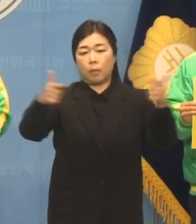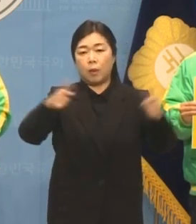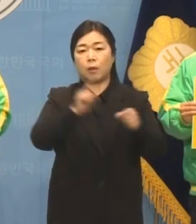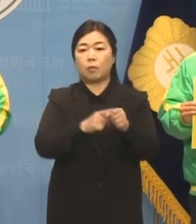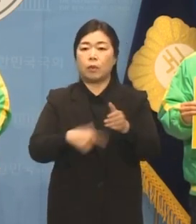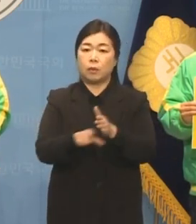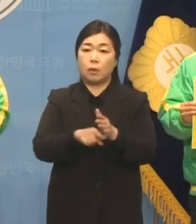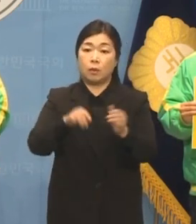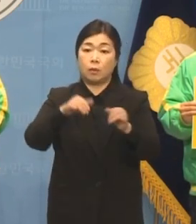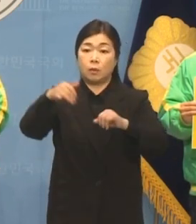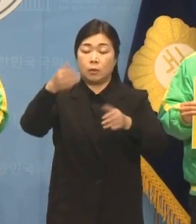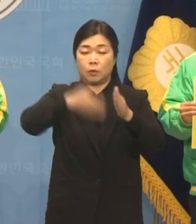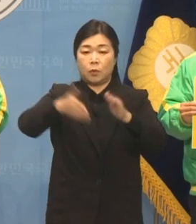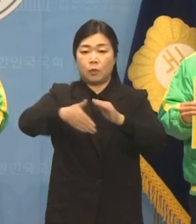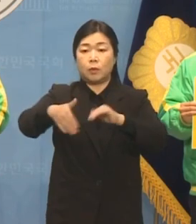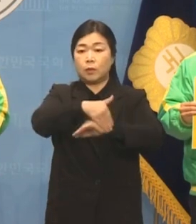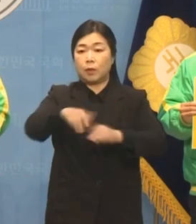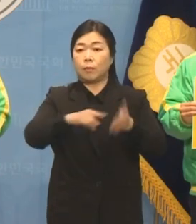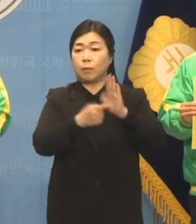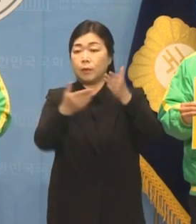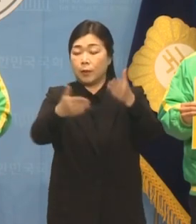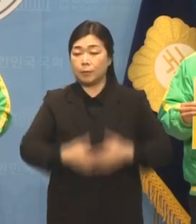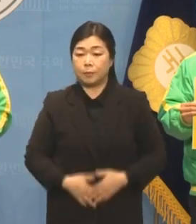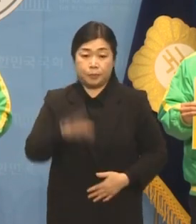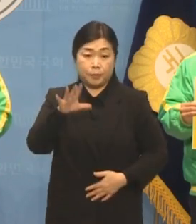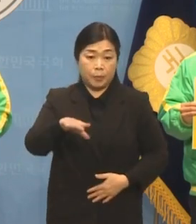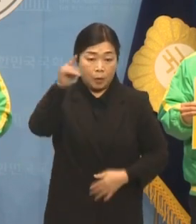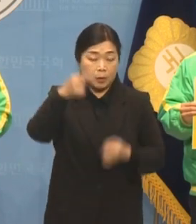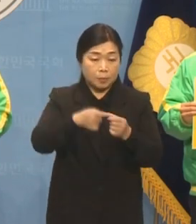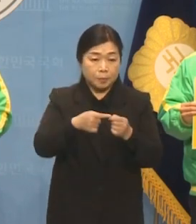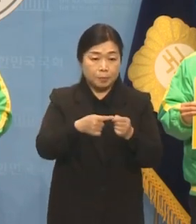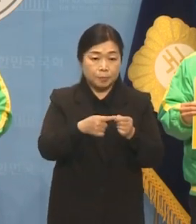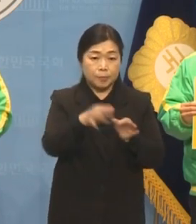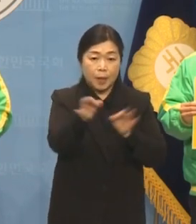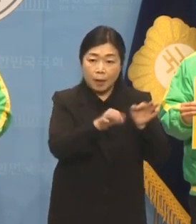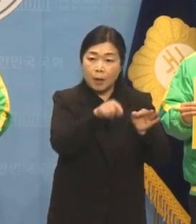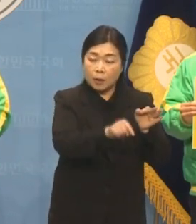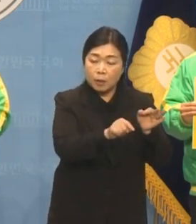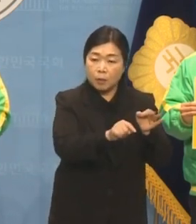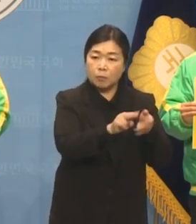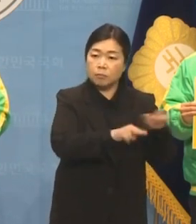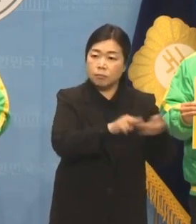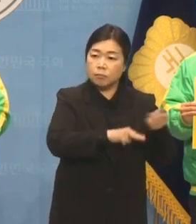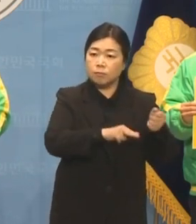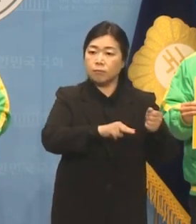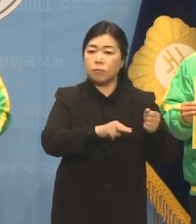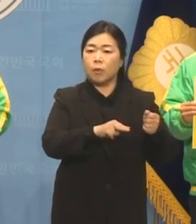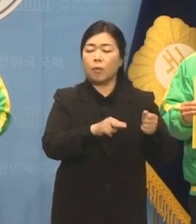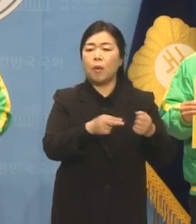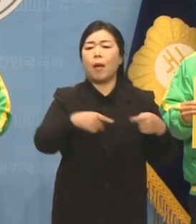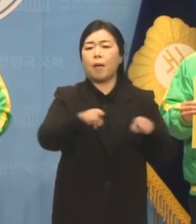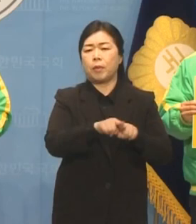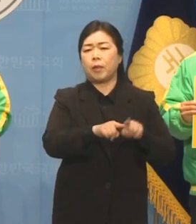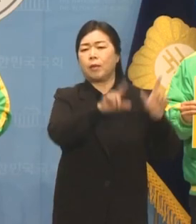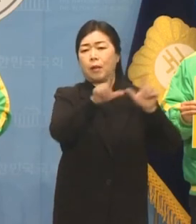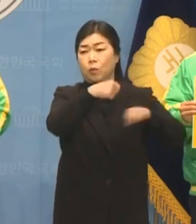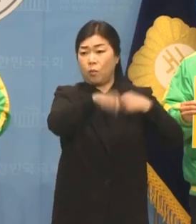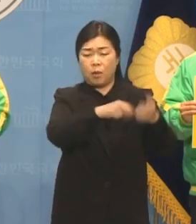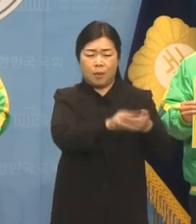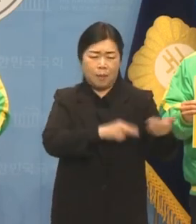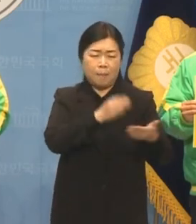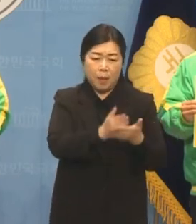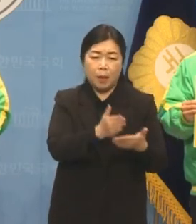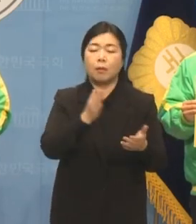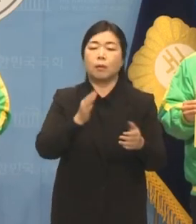번째, 펫샵을 폐지하여 반려동물을 사고 팔지 않는 사회를